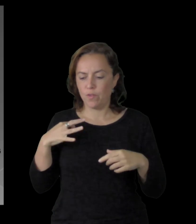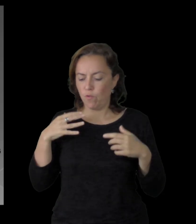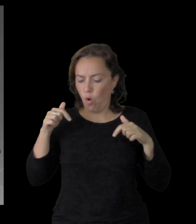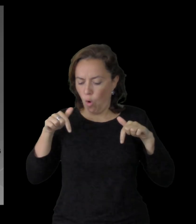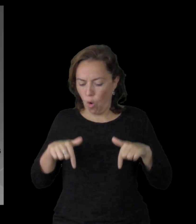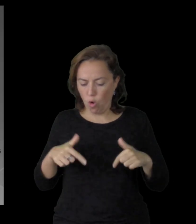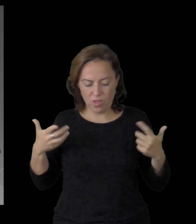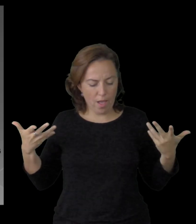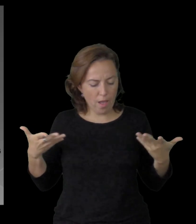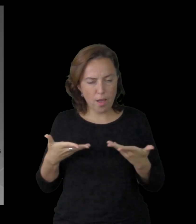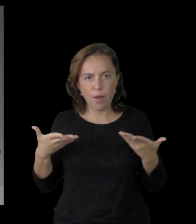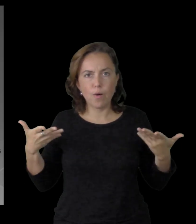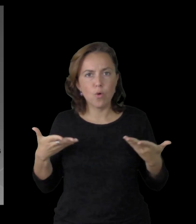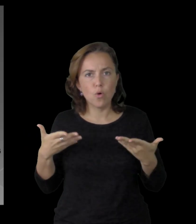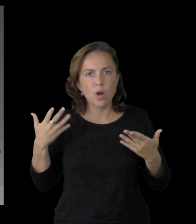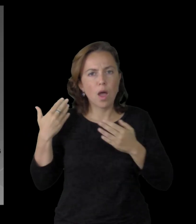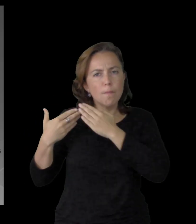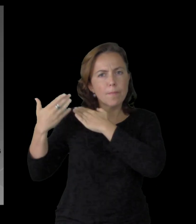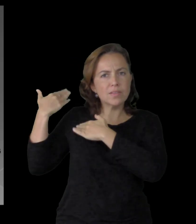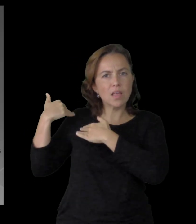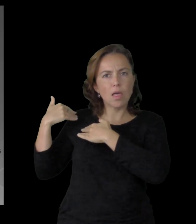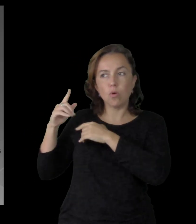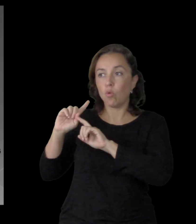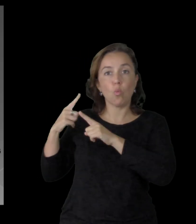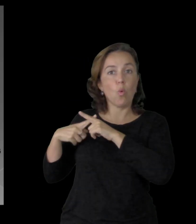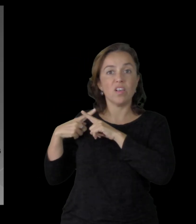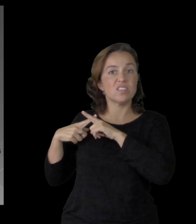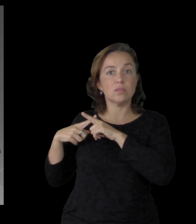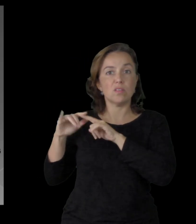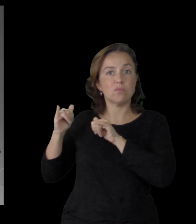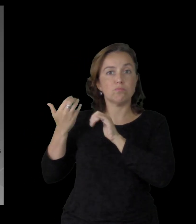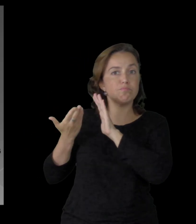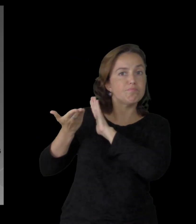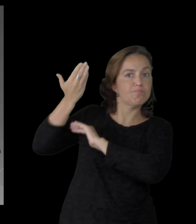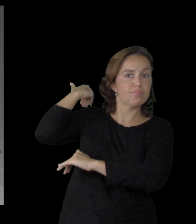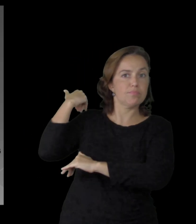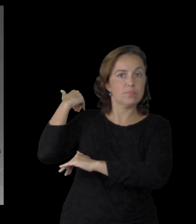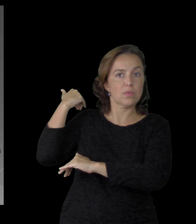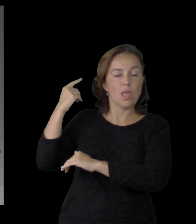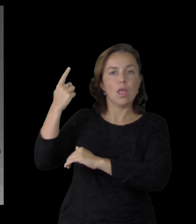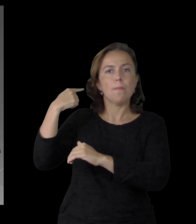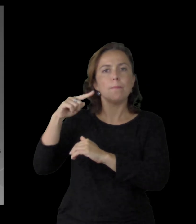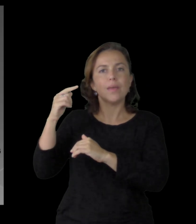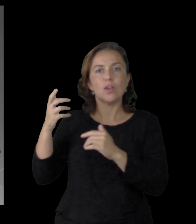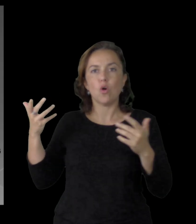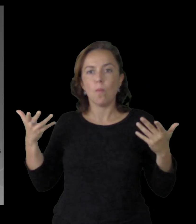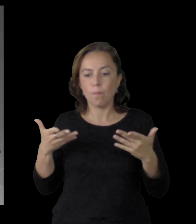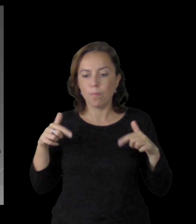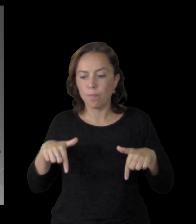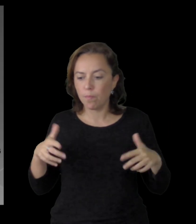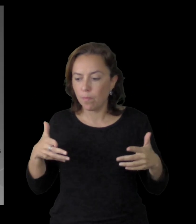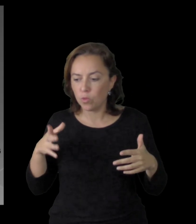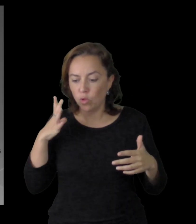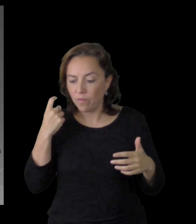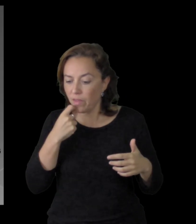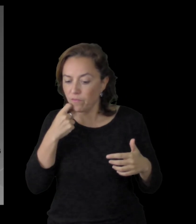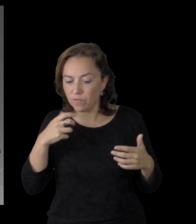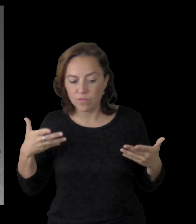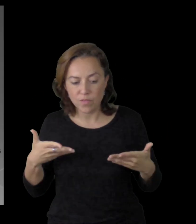el presente, el pasado ya no existe, fue, y el presente todavía no ha sido, porque no